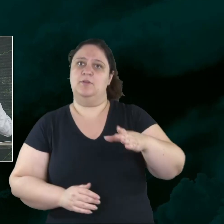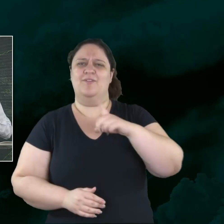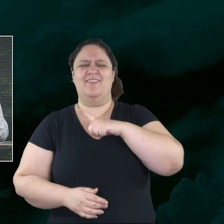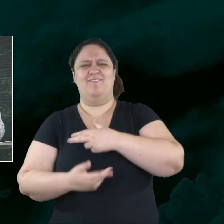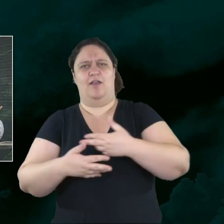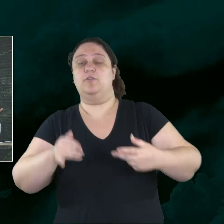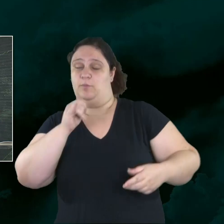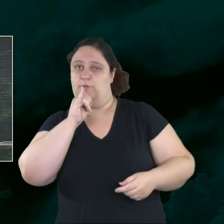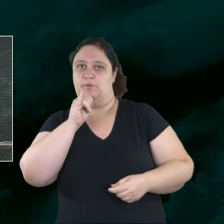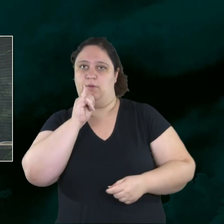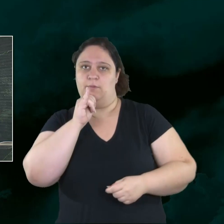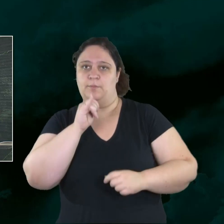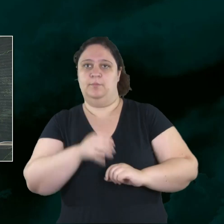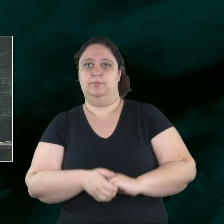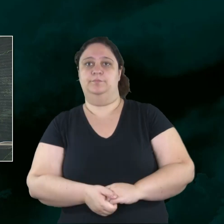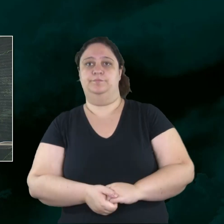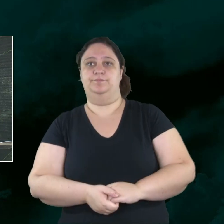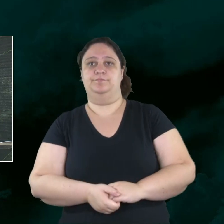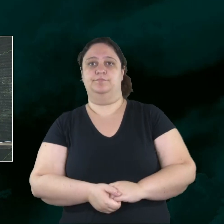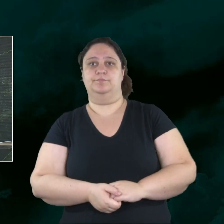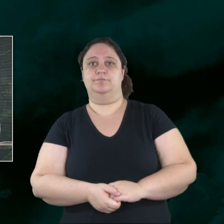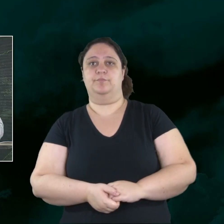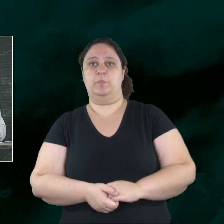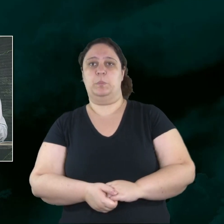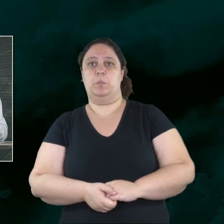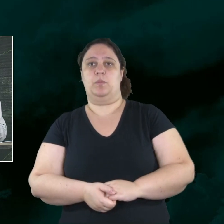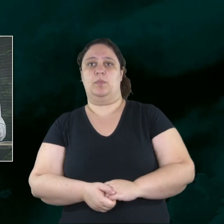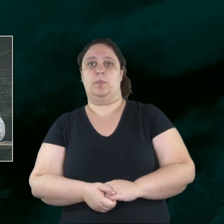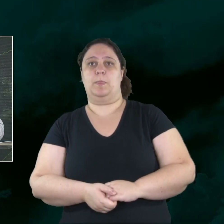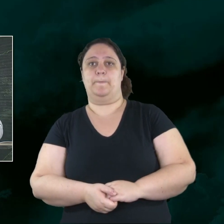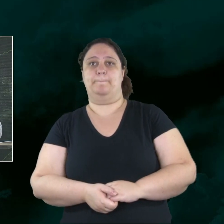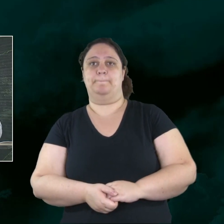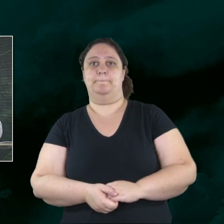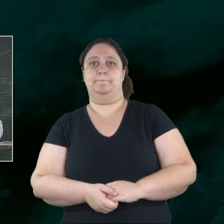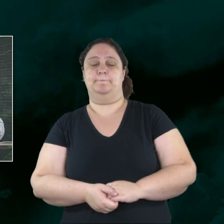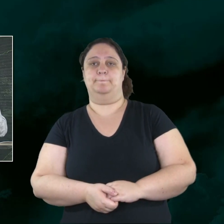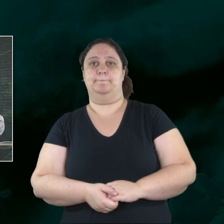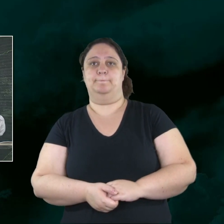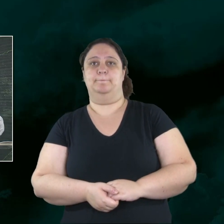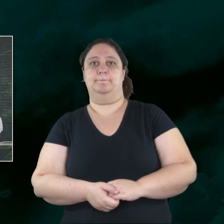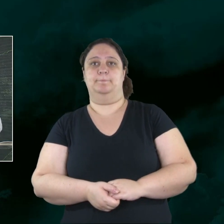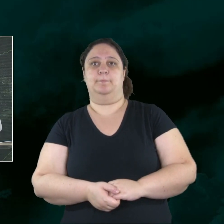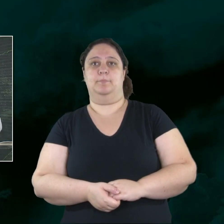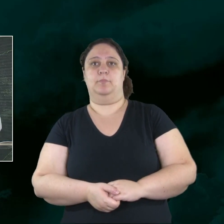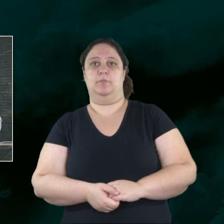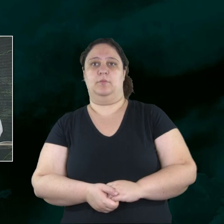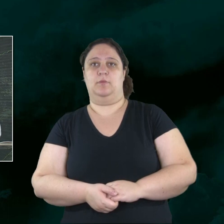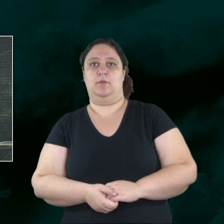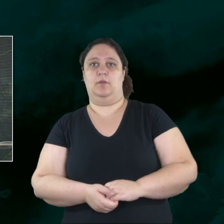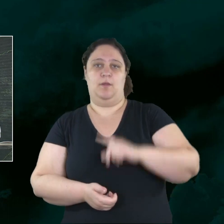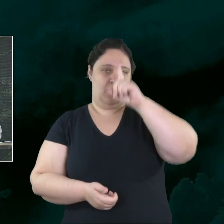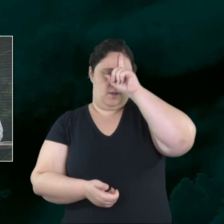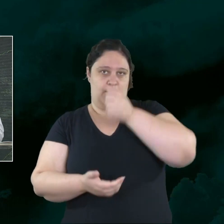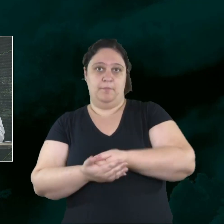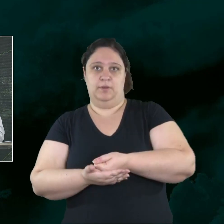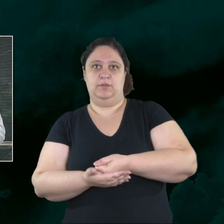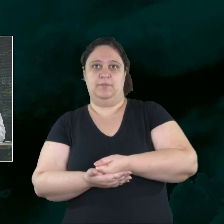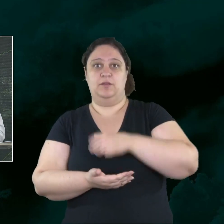exemplo, o próprio mandamento de guardar o